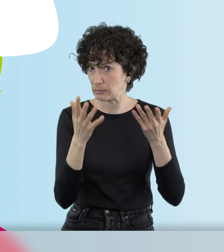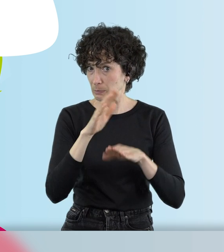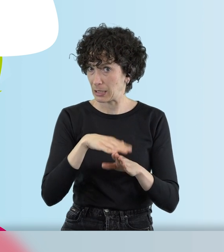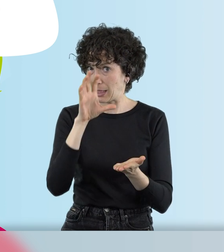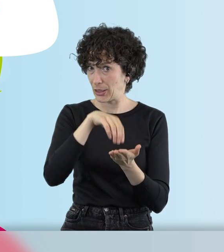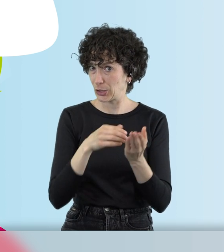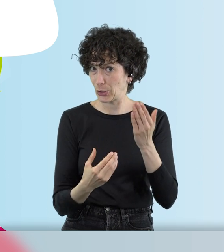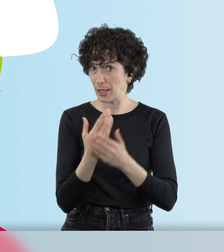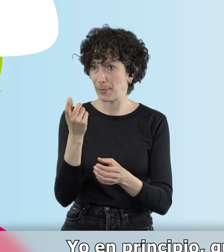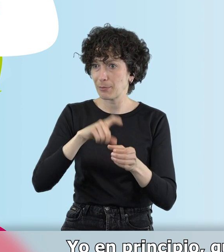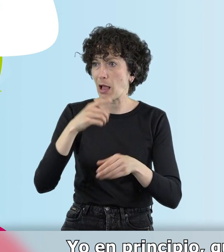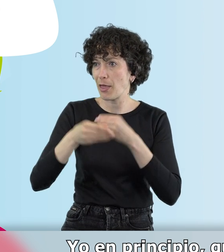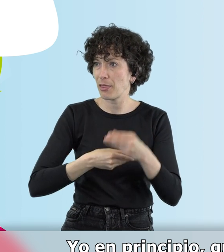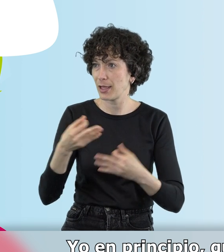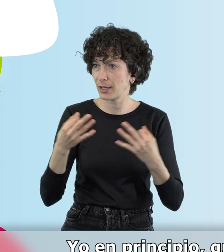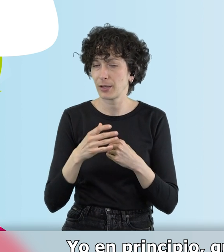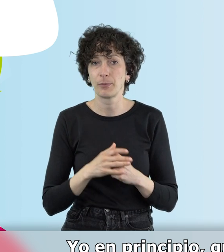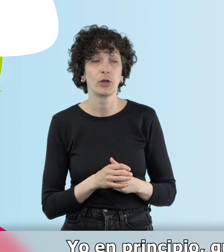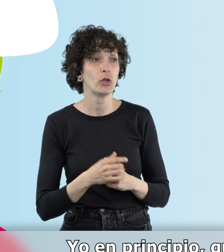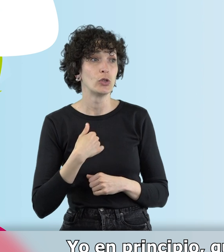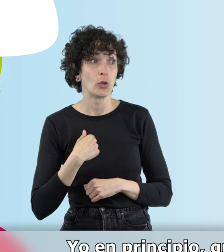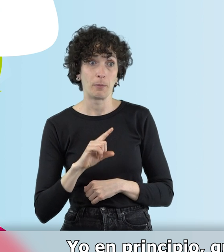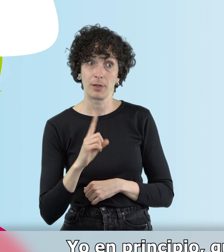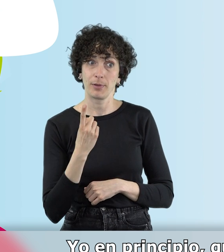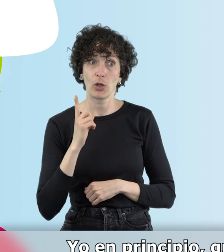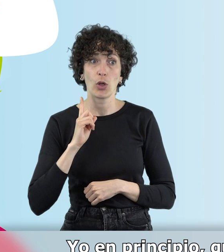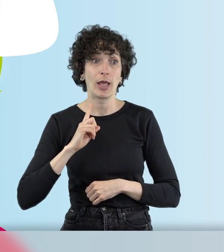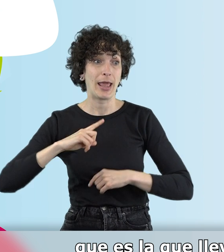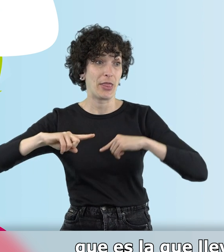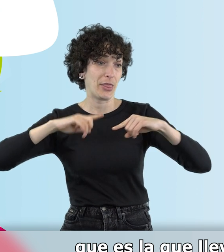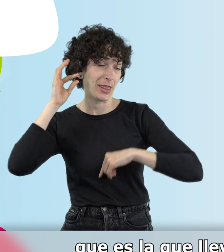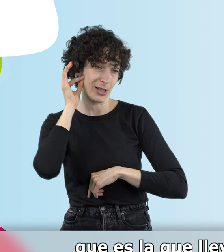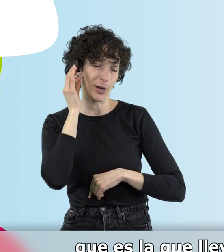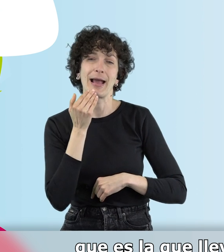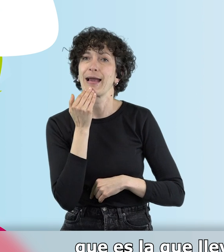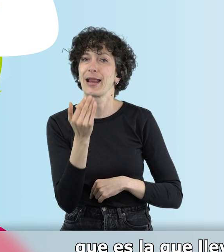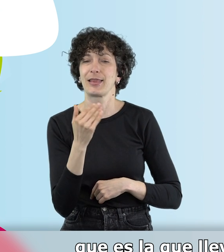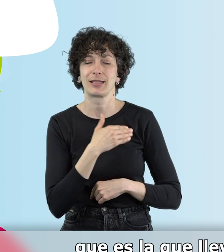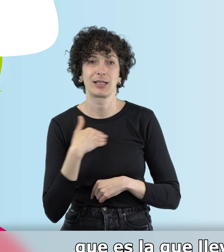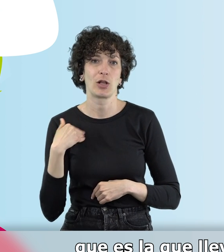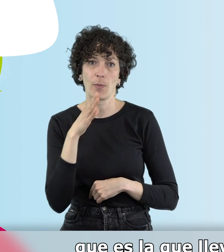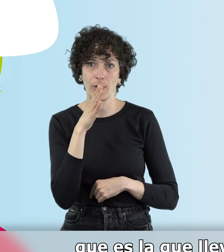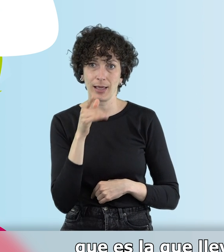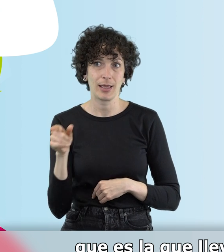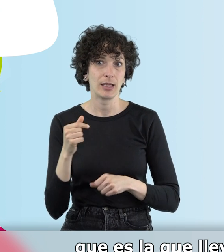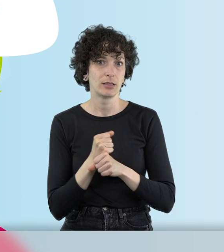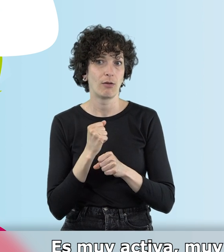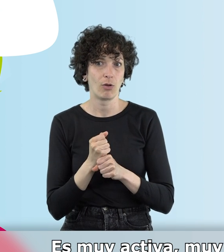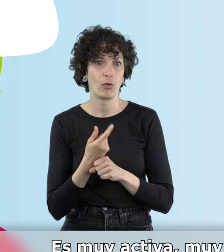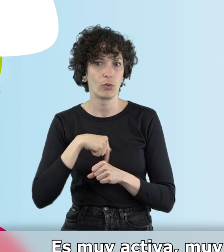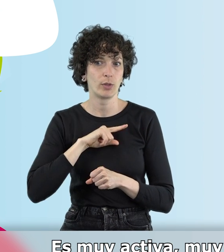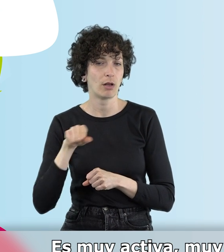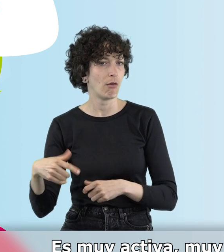en el centro de día? Bueno, yo en principio quisiera dar las gracias a nuestra directora, que es la que lleva el peso de nuestro